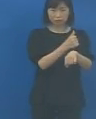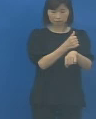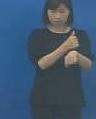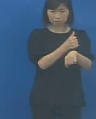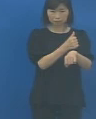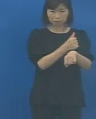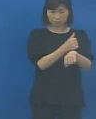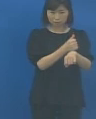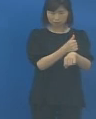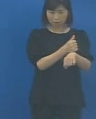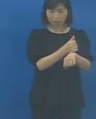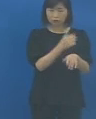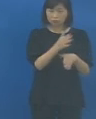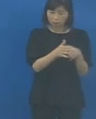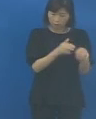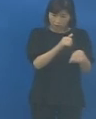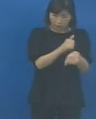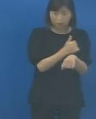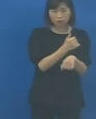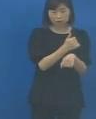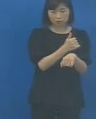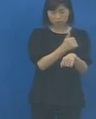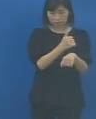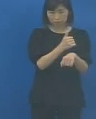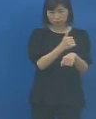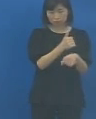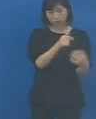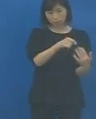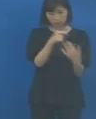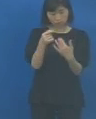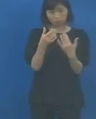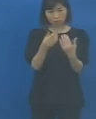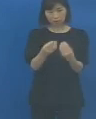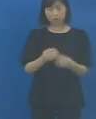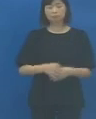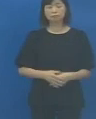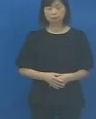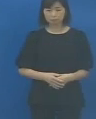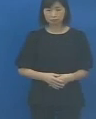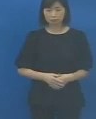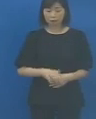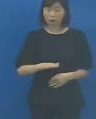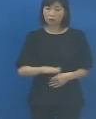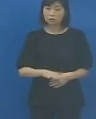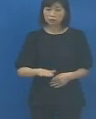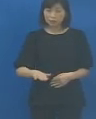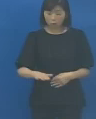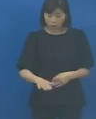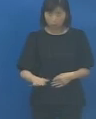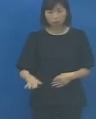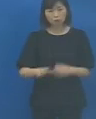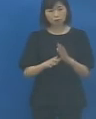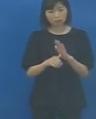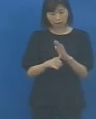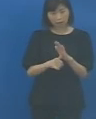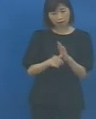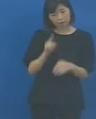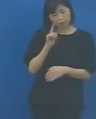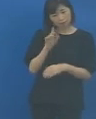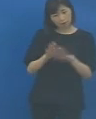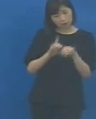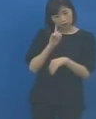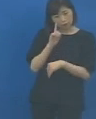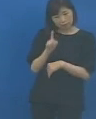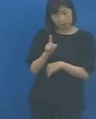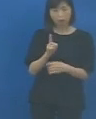イマーとしての地位を得るに至ったわけであります。まあ、ジュニアの頃から拝見させていただいており